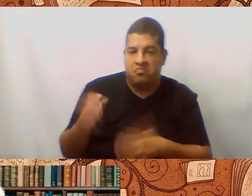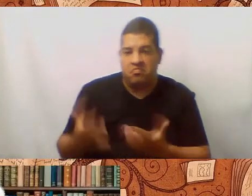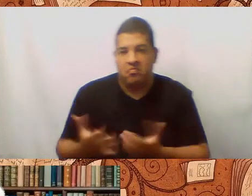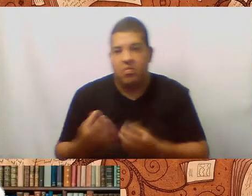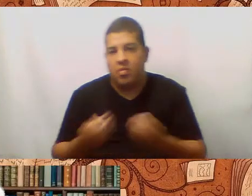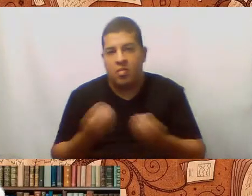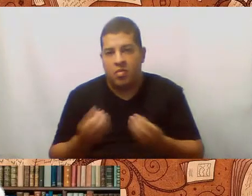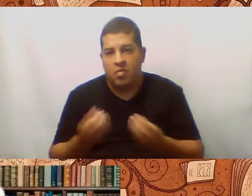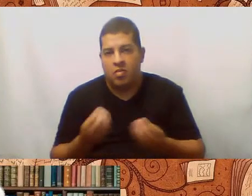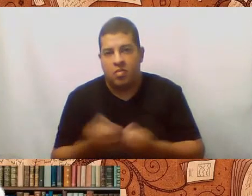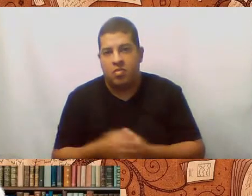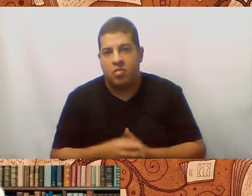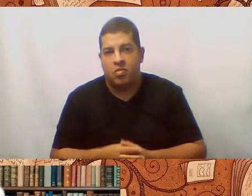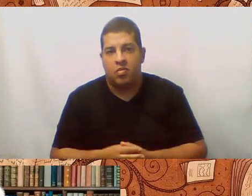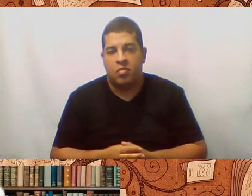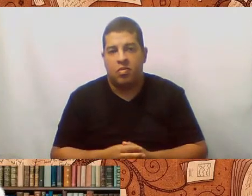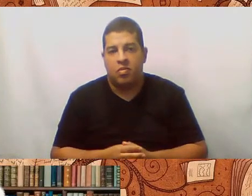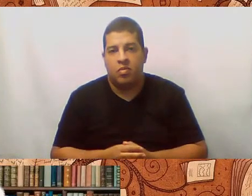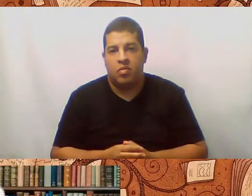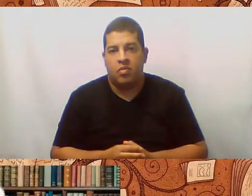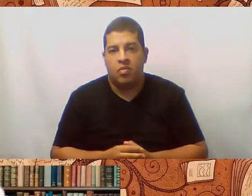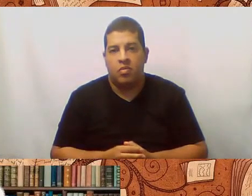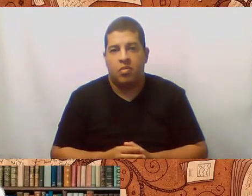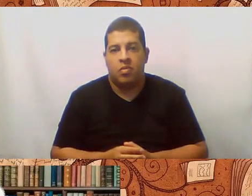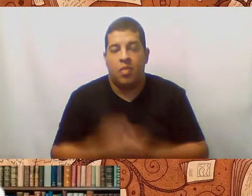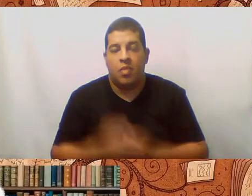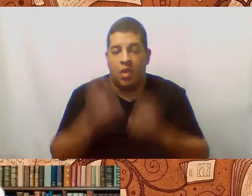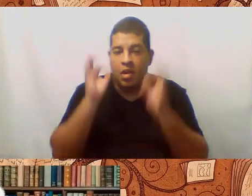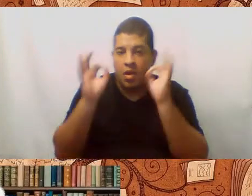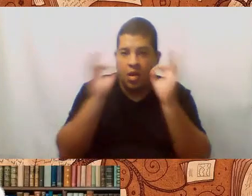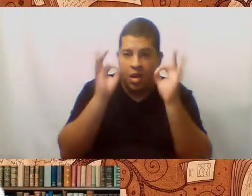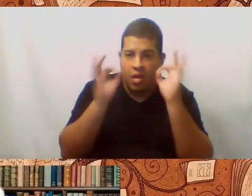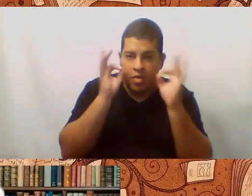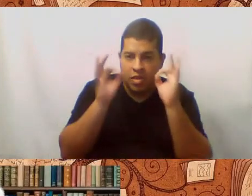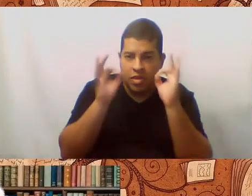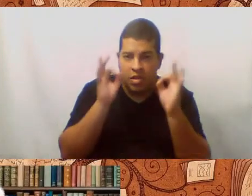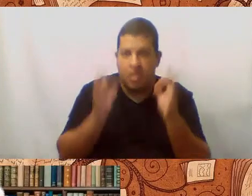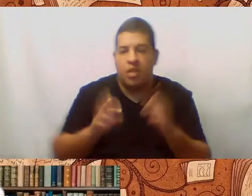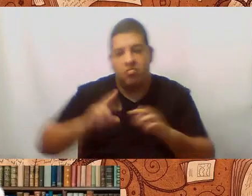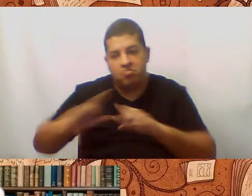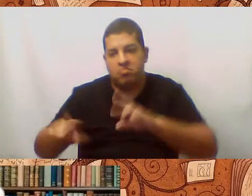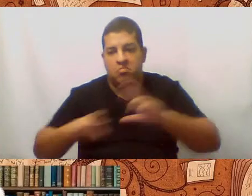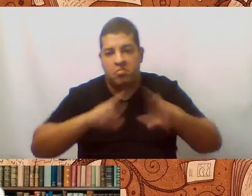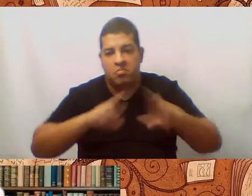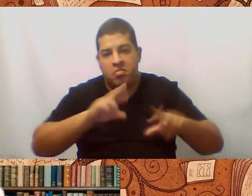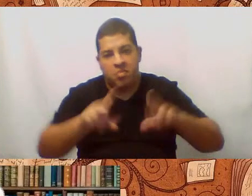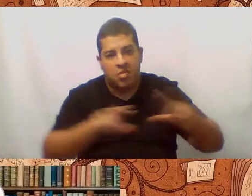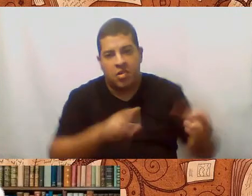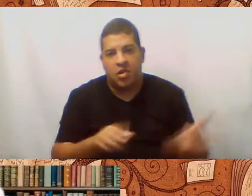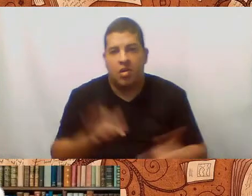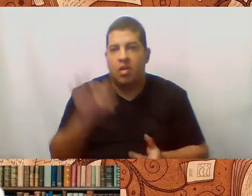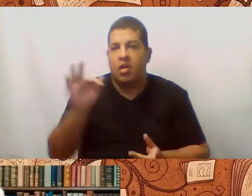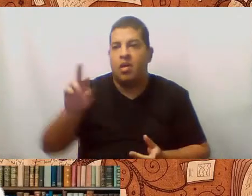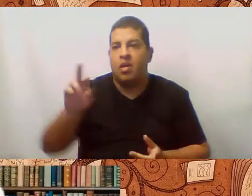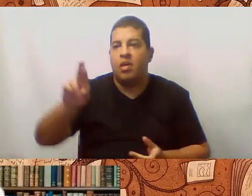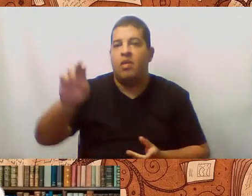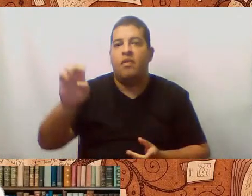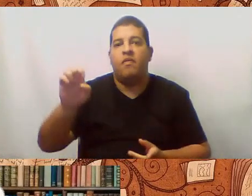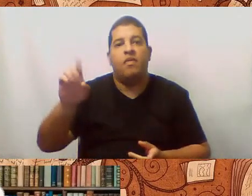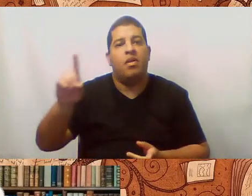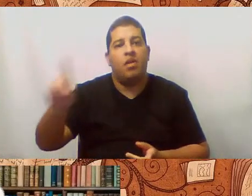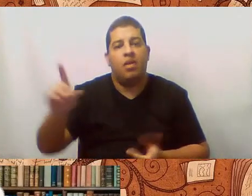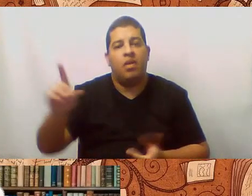maneira pela qual a psicanálise, de diferentes maneiras, seja com Freud, seja com Lacan, ela